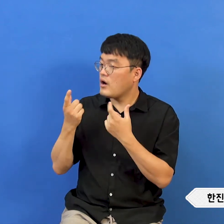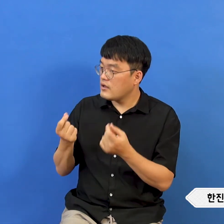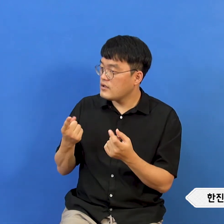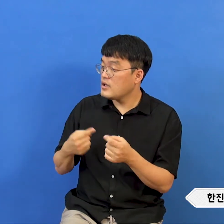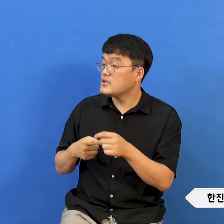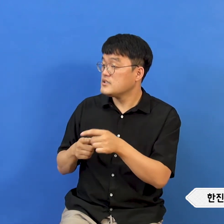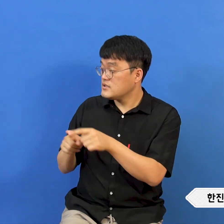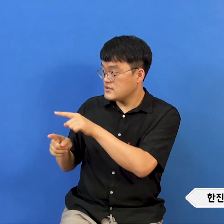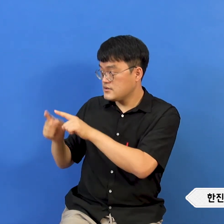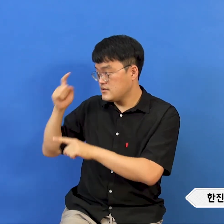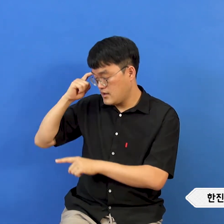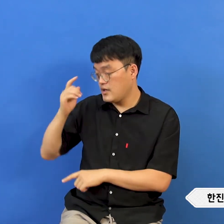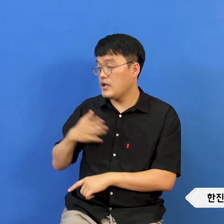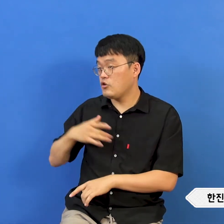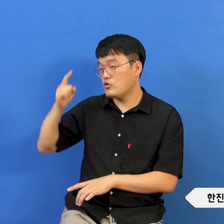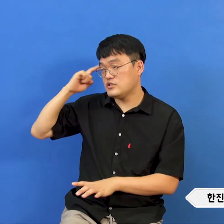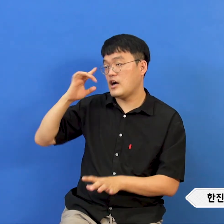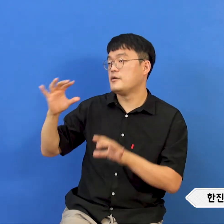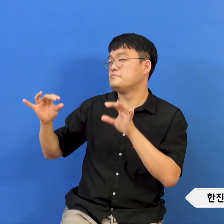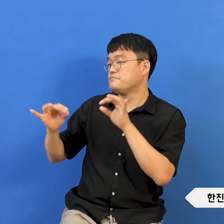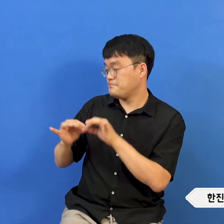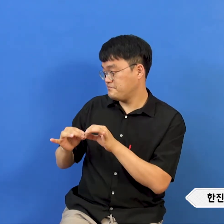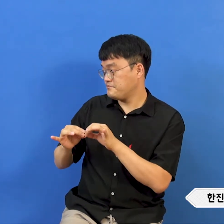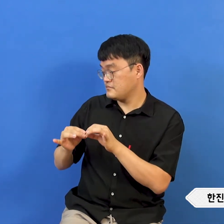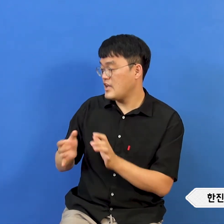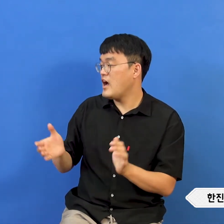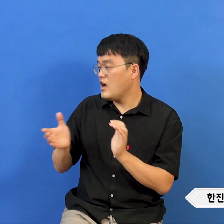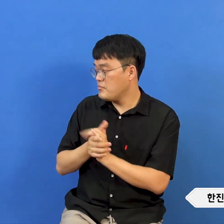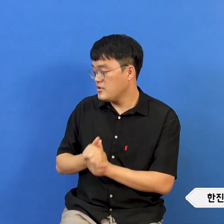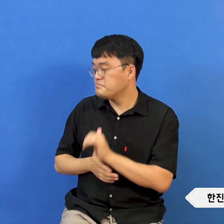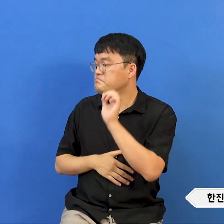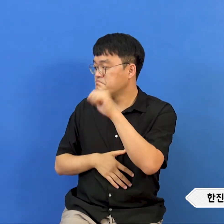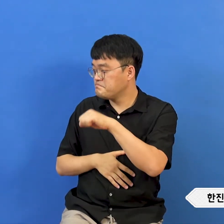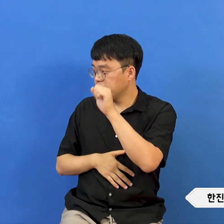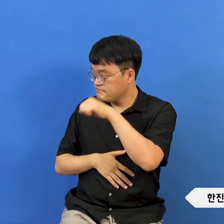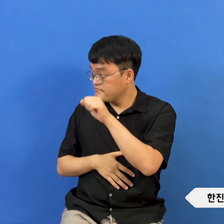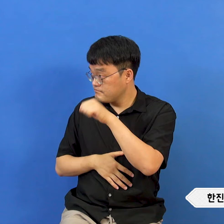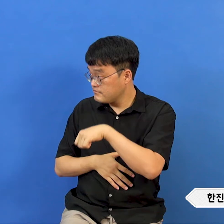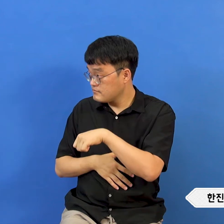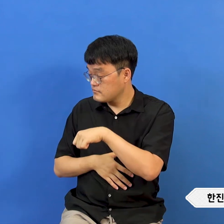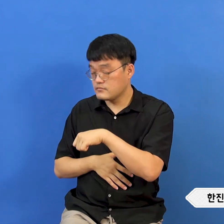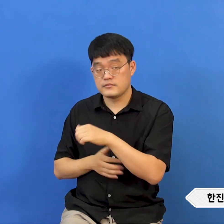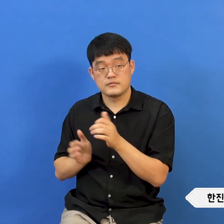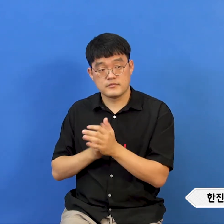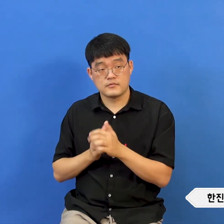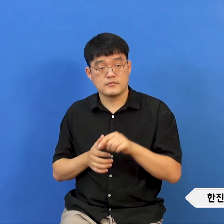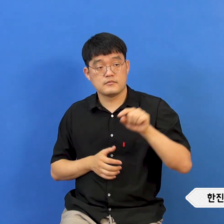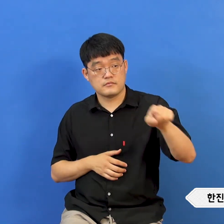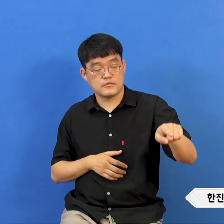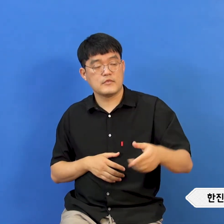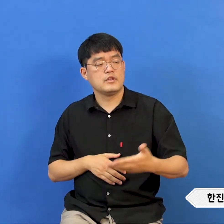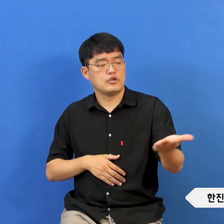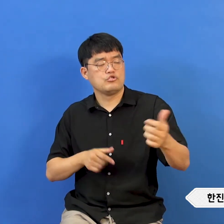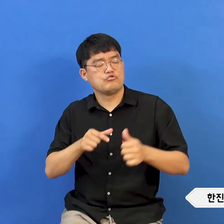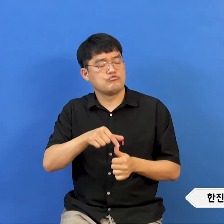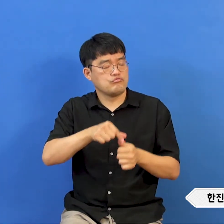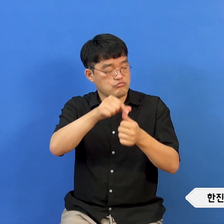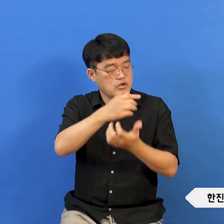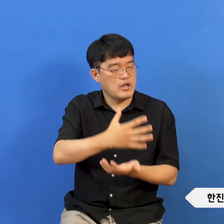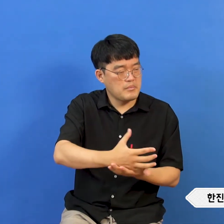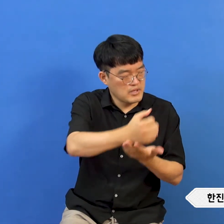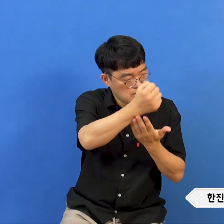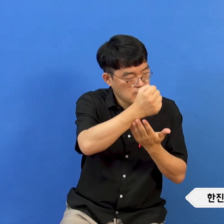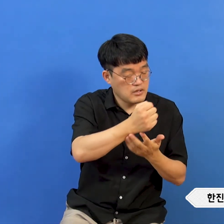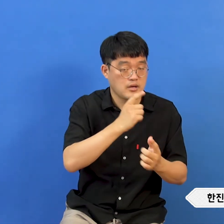나도 찬동한다. 그래서 그냥 끄떡끄떡 한 것입니다. 그걸 두고 당신 구원받았다, 지금 이제